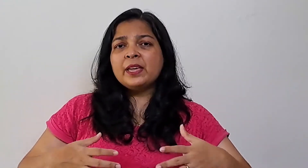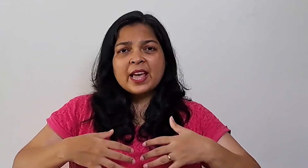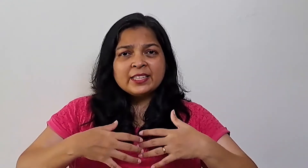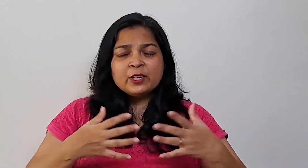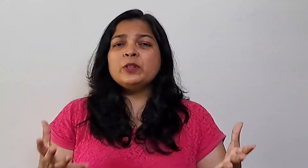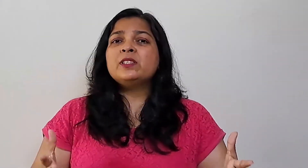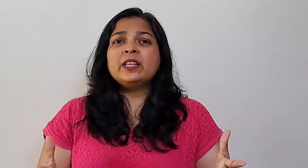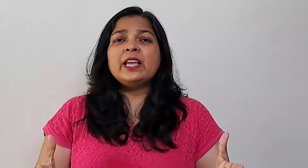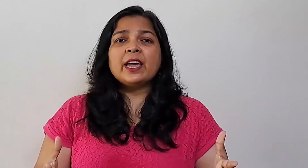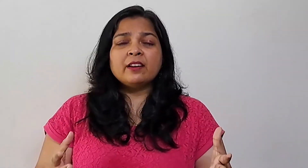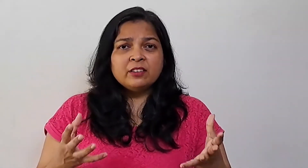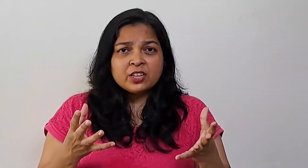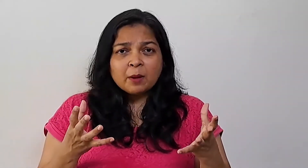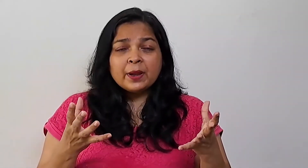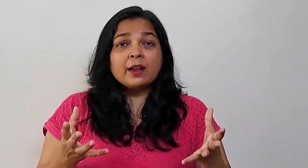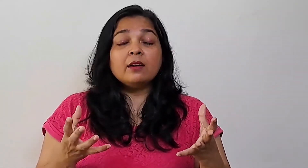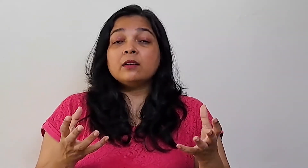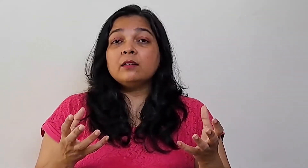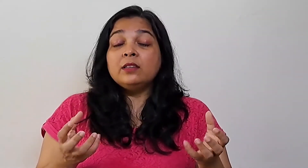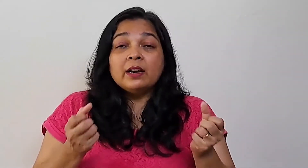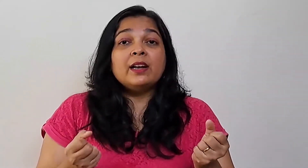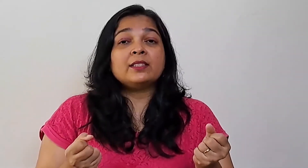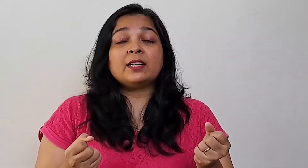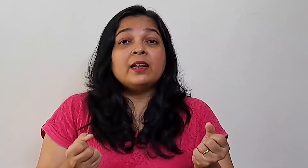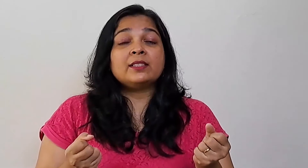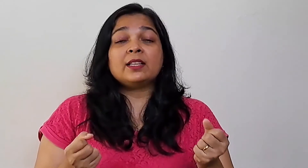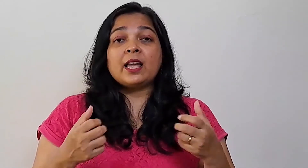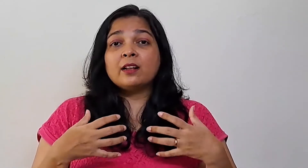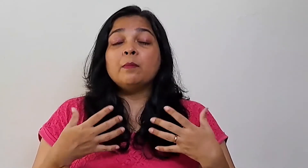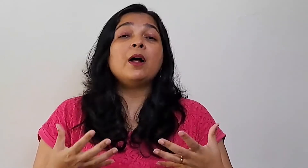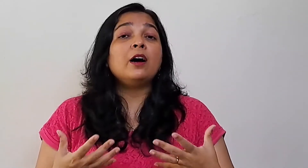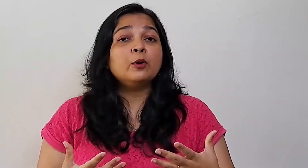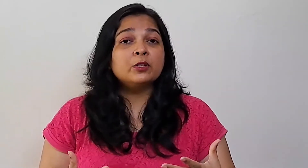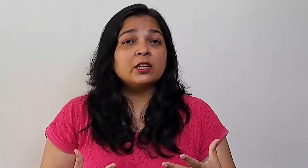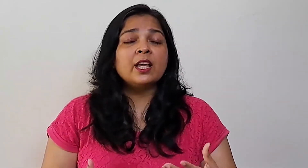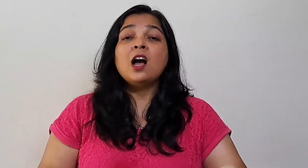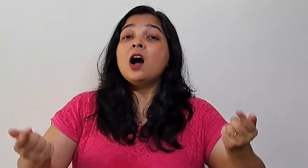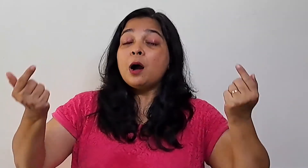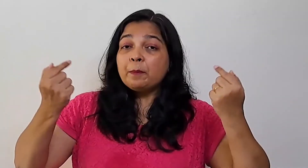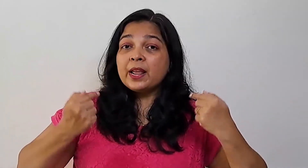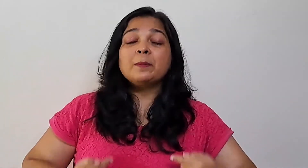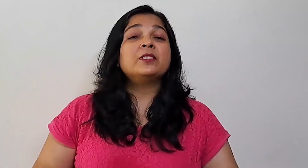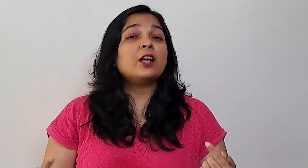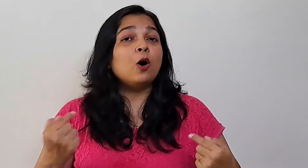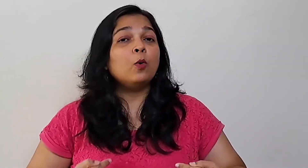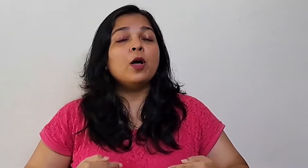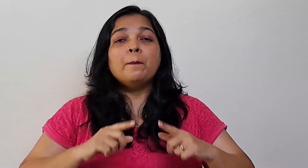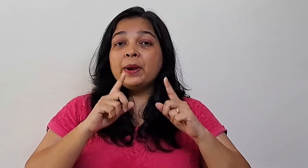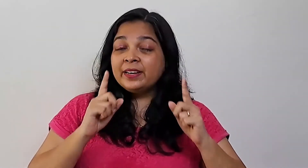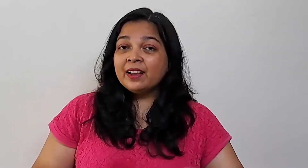जदों भी तुहाडे उत्ते इदां दी कोई स्थिति आवे जिथे तुहानू डर लग सकदा, घबराहट लग सकदी आ, अपने आप तो